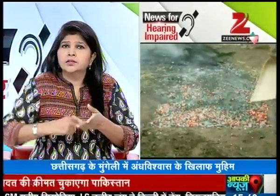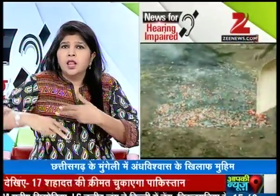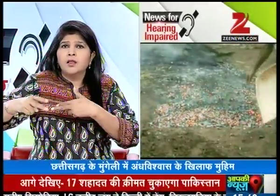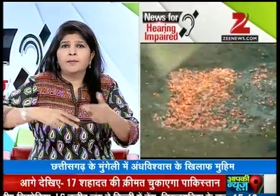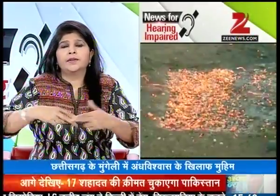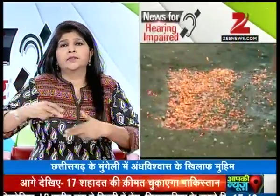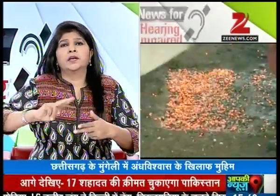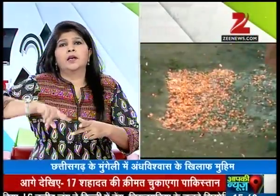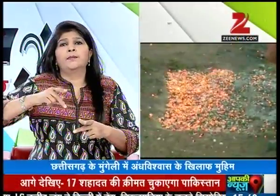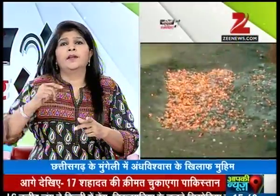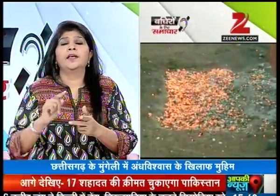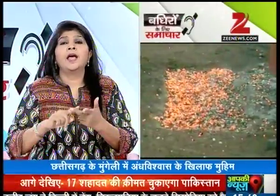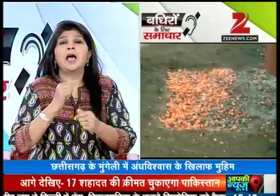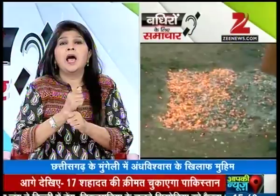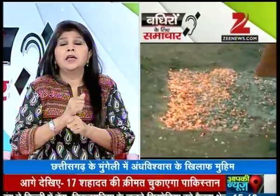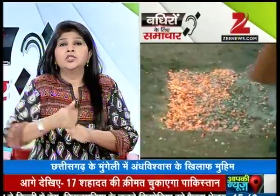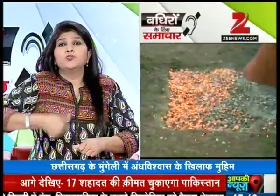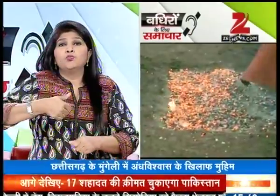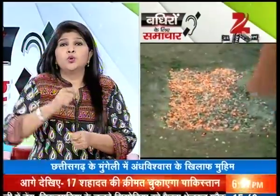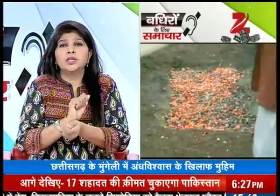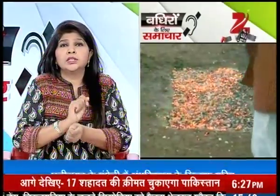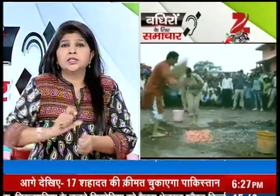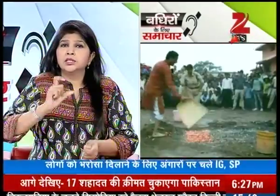पहले बिलासपुर रेंज के आईजी ने